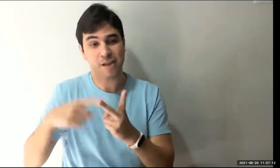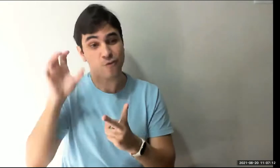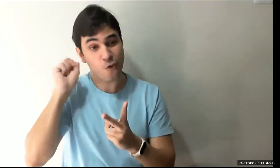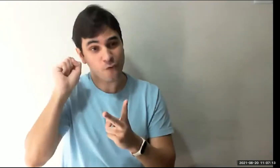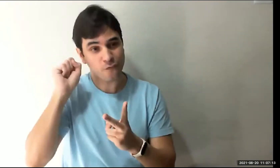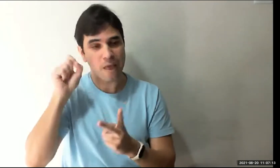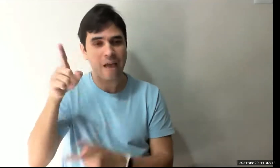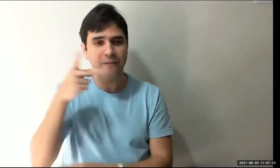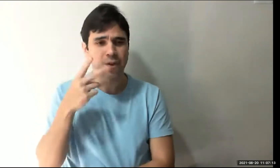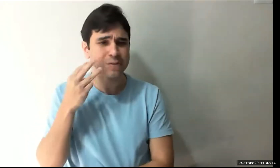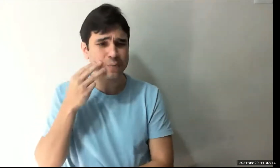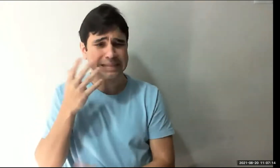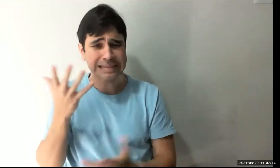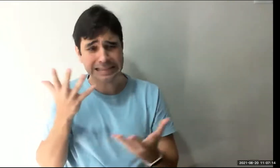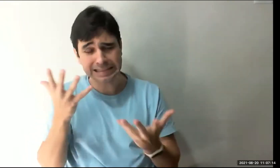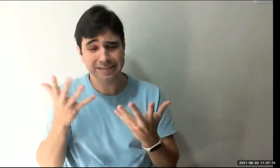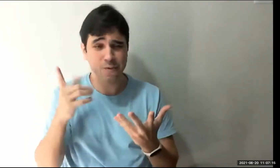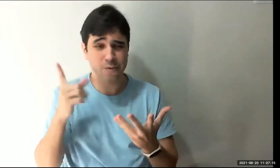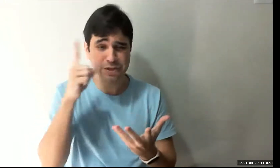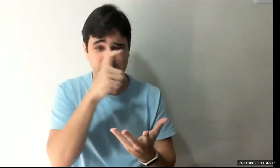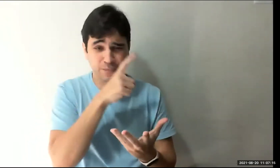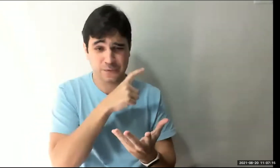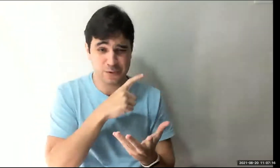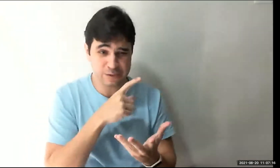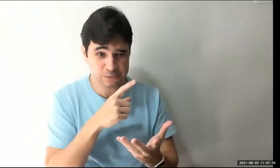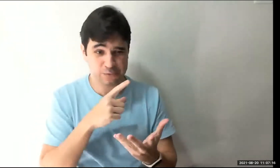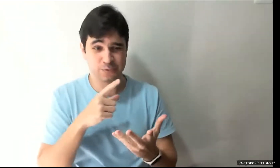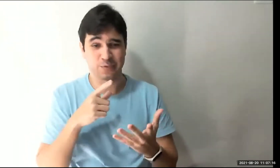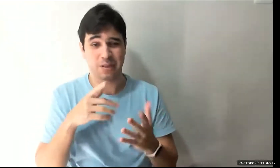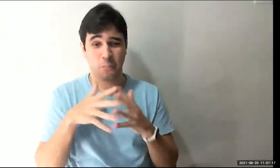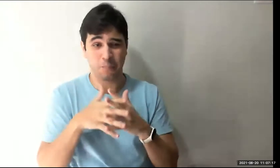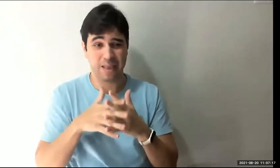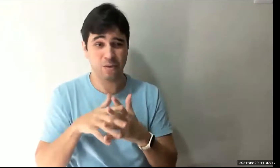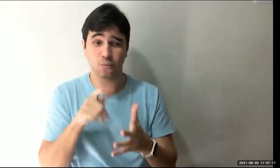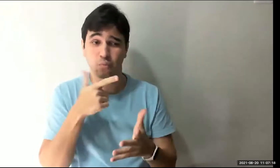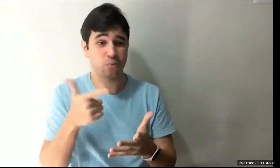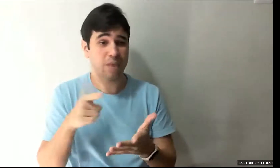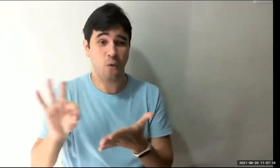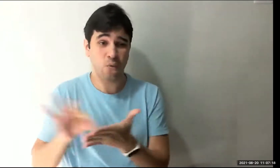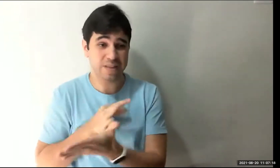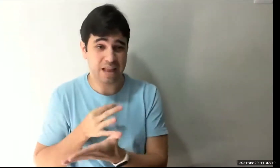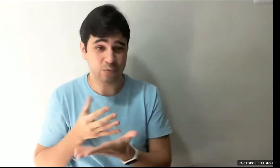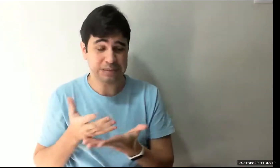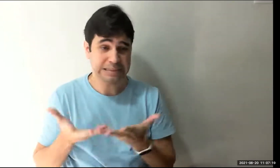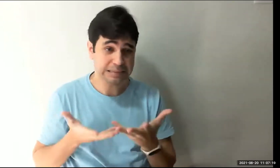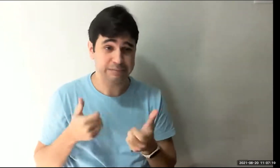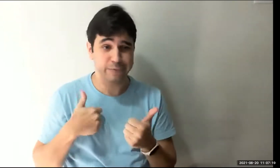E eu estava com outro professor e a professora Solange, que eu posso me lembrar, e eu me